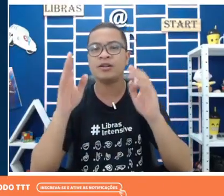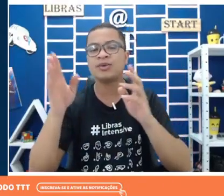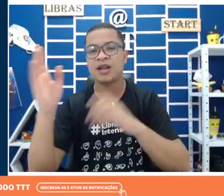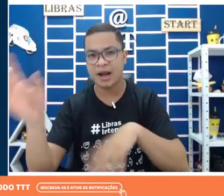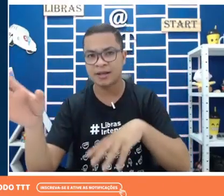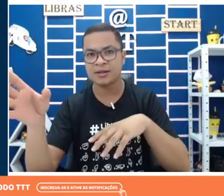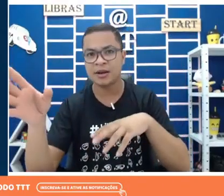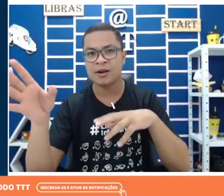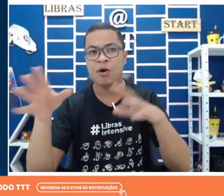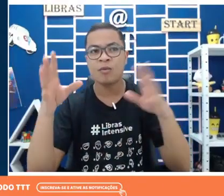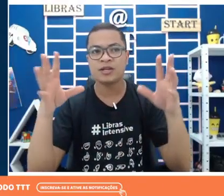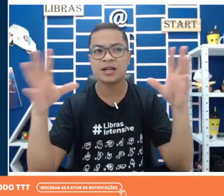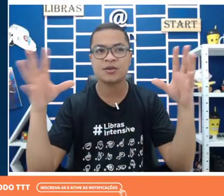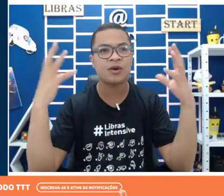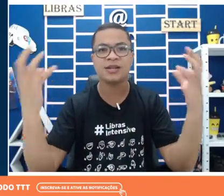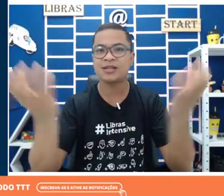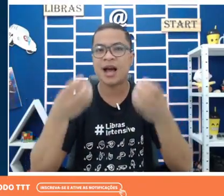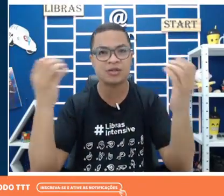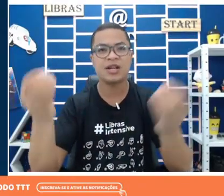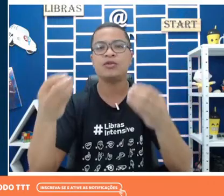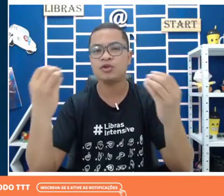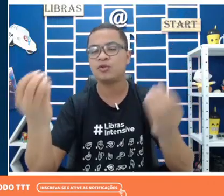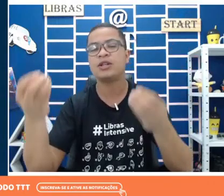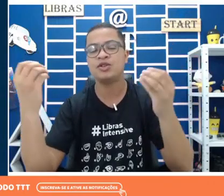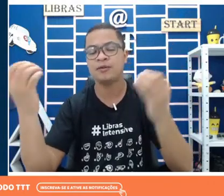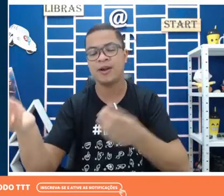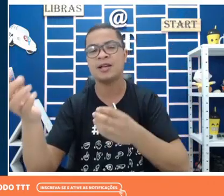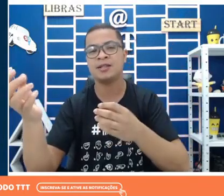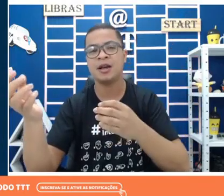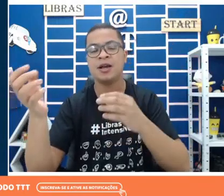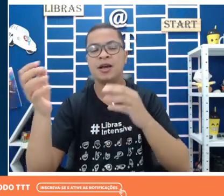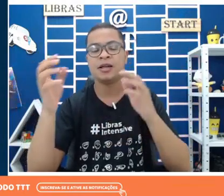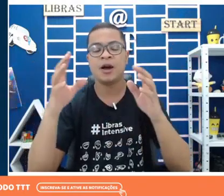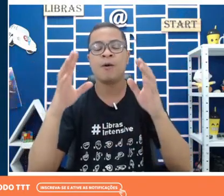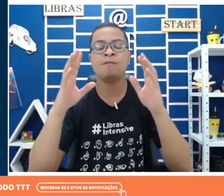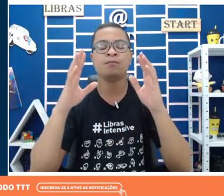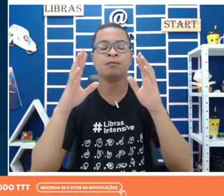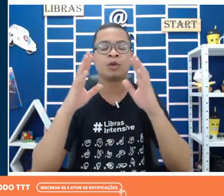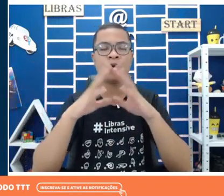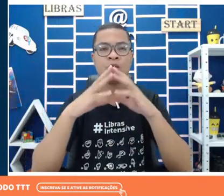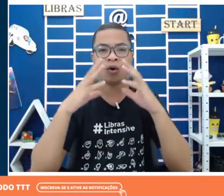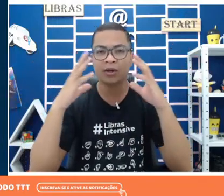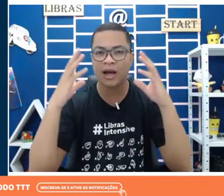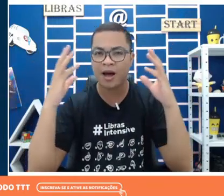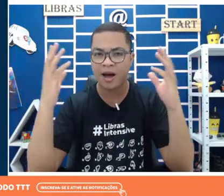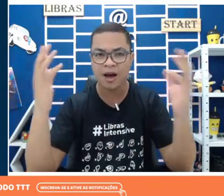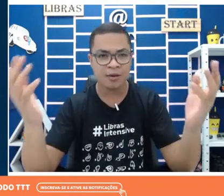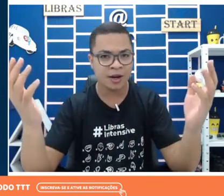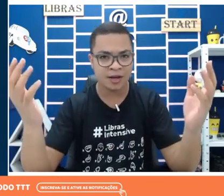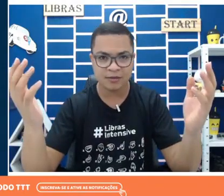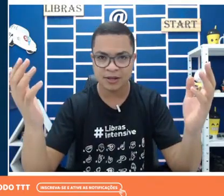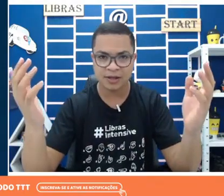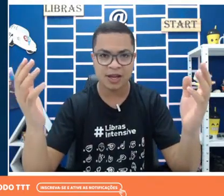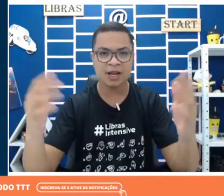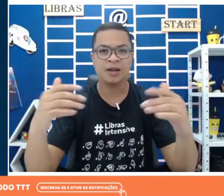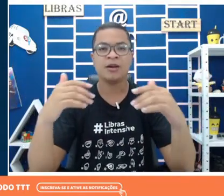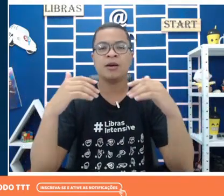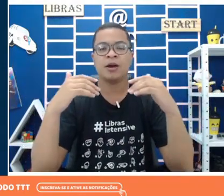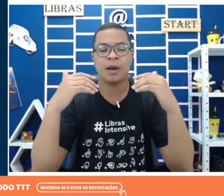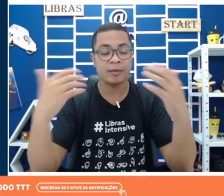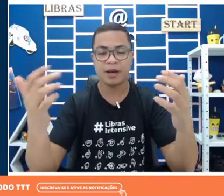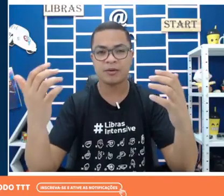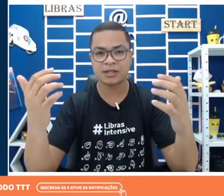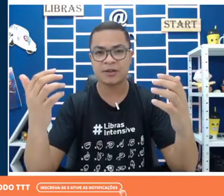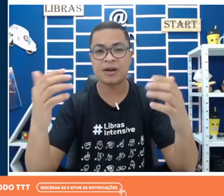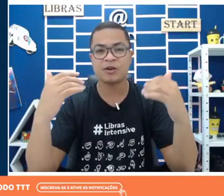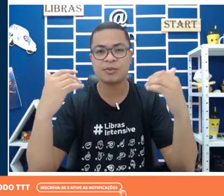é a ordem dos sinais, como os sinais são organizados dentro de um contexto de frase. Então, toda aula que você tem,